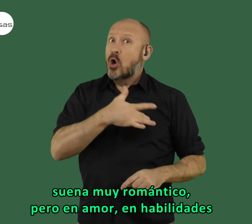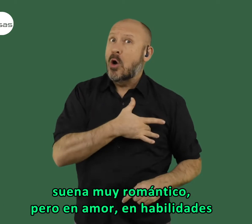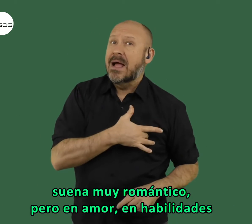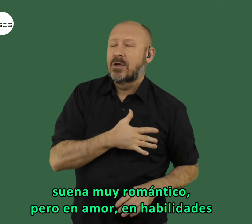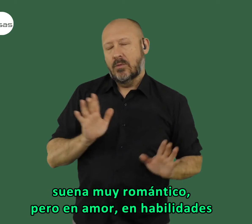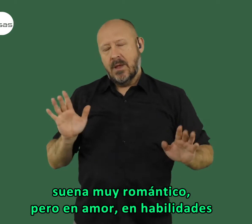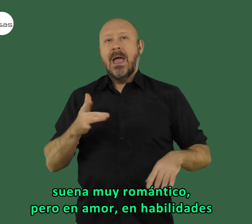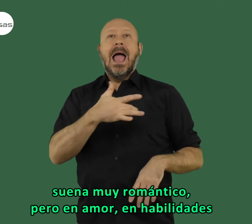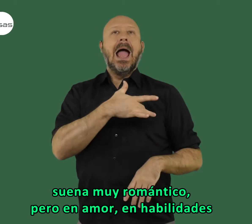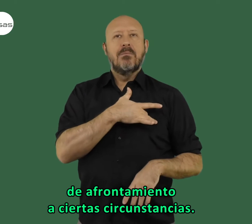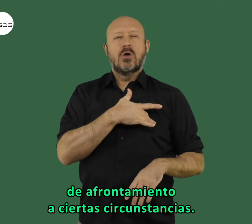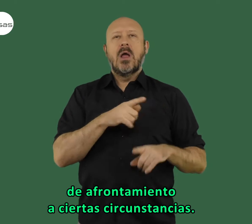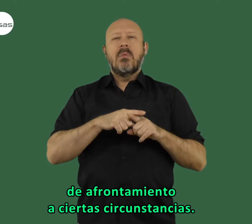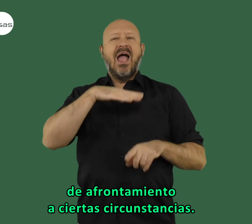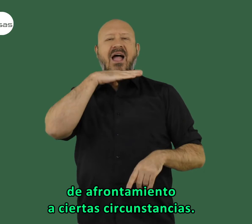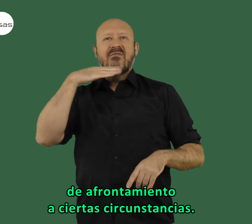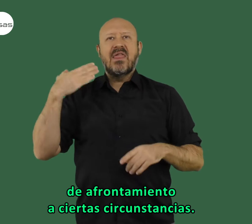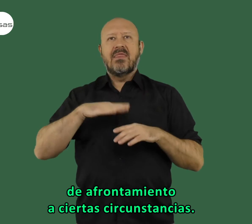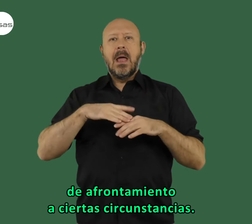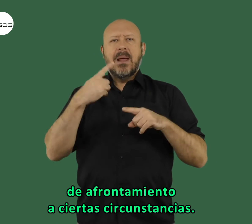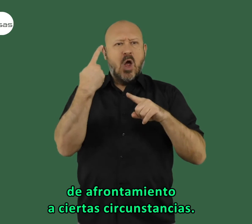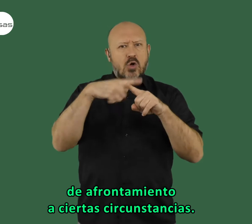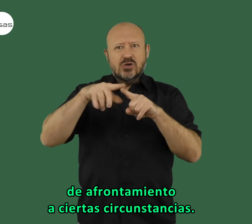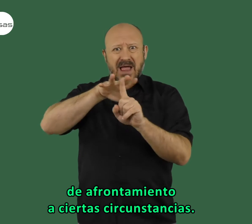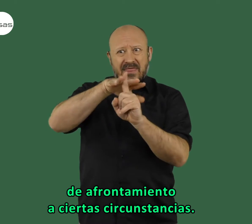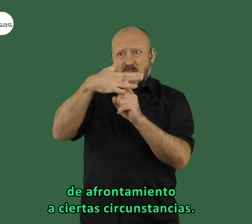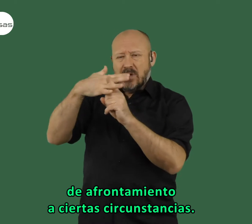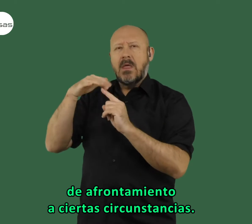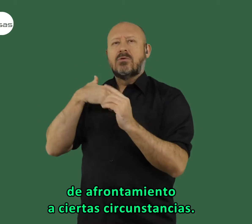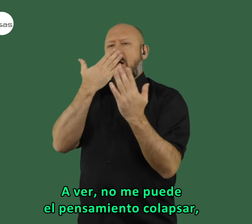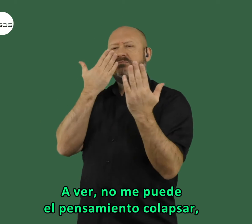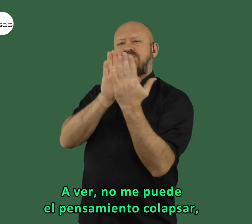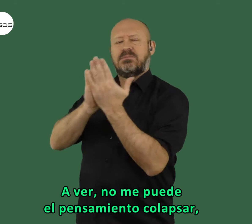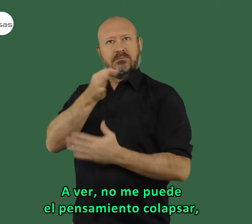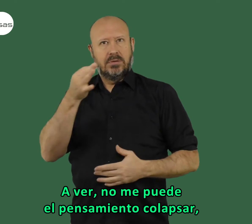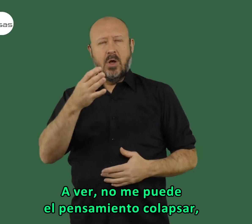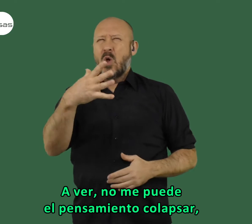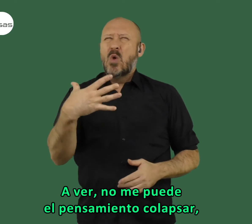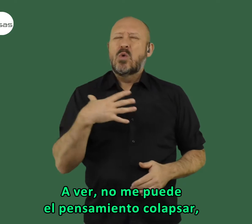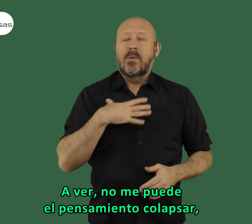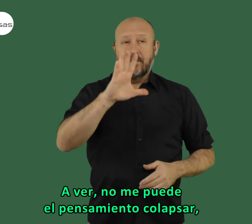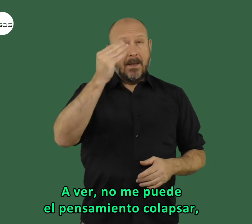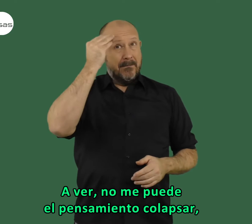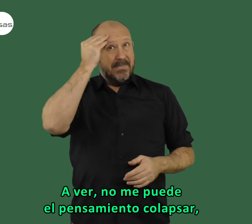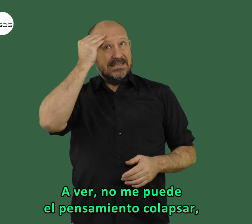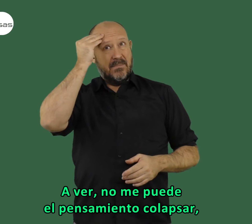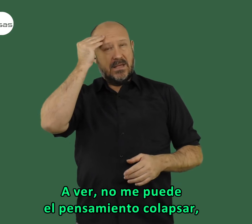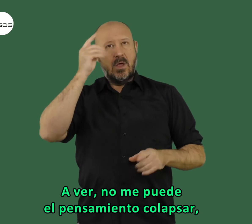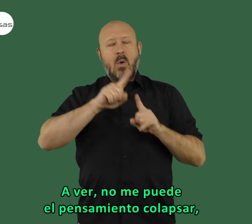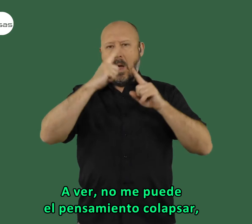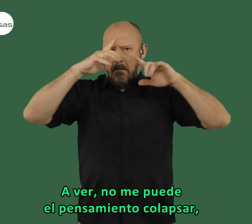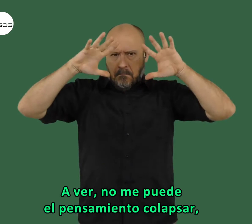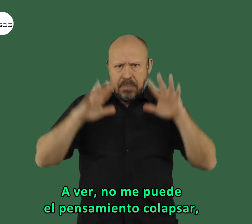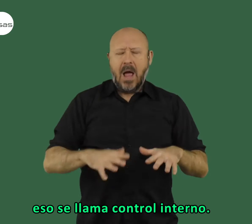en amor, en habilidades de afrontamiento a ciertas circunstancias. A ver, no me puede el